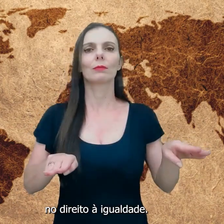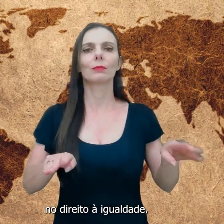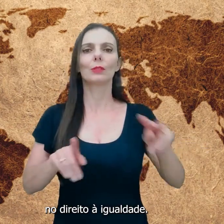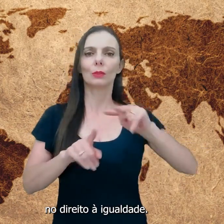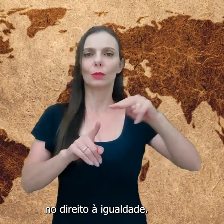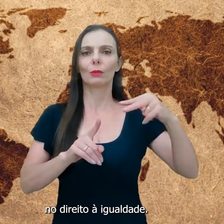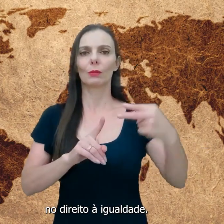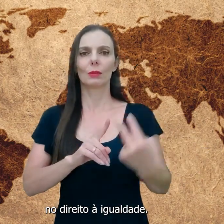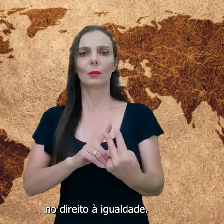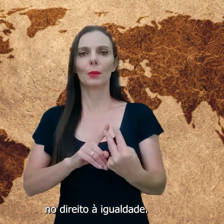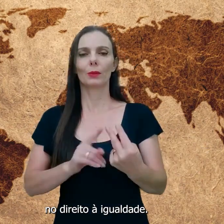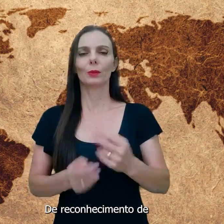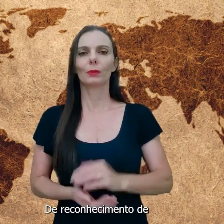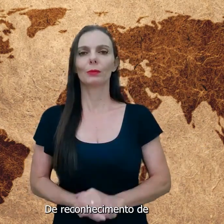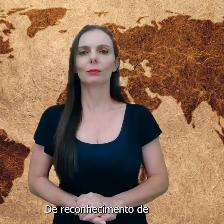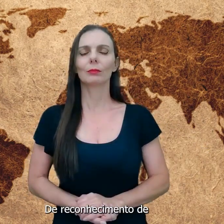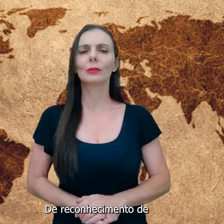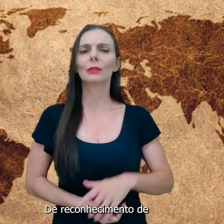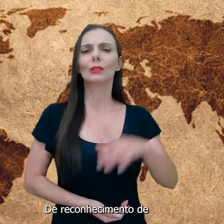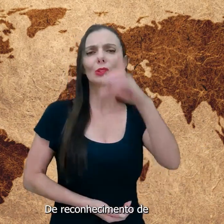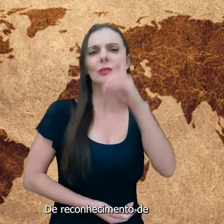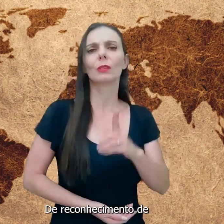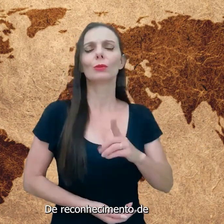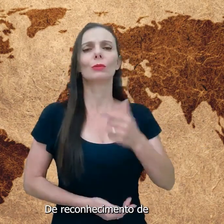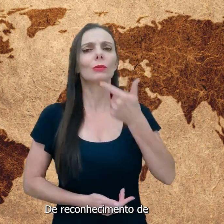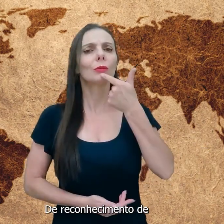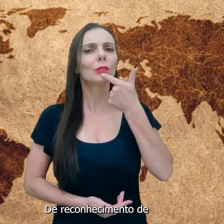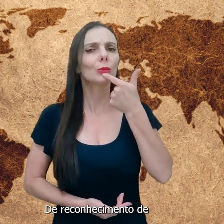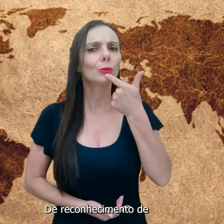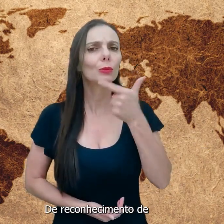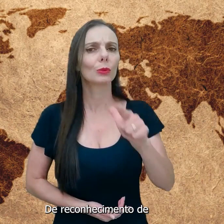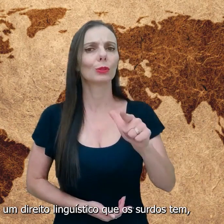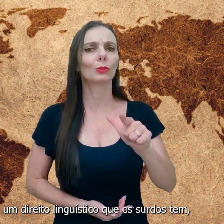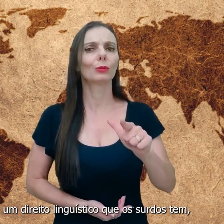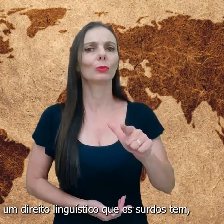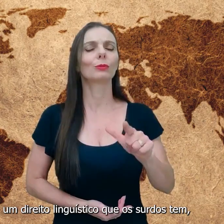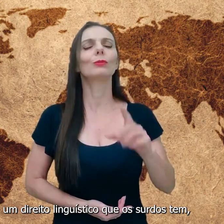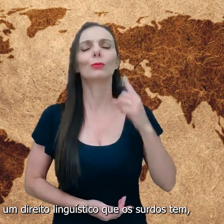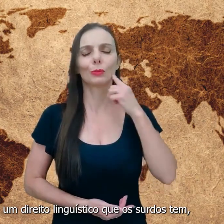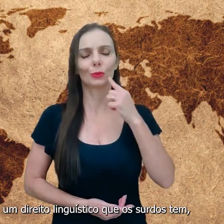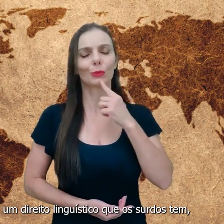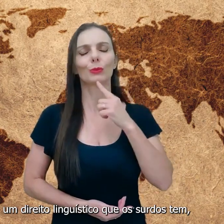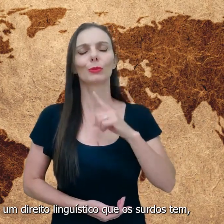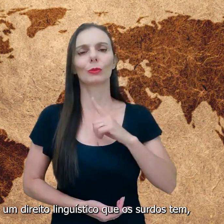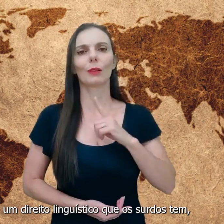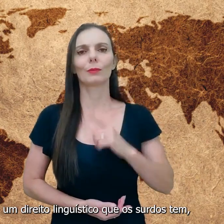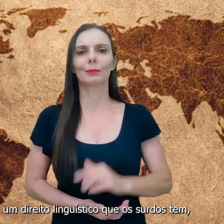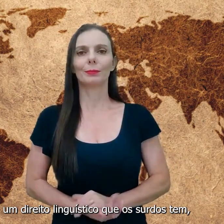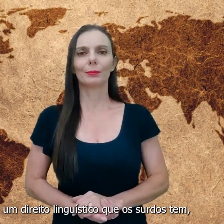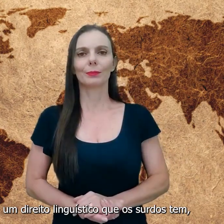igualdade, de reconhecimento, um direito linguístico que os surdos têm.